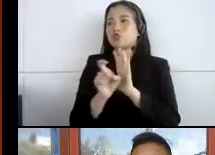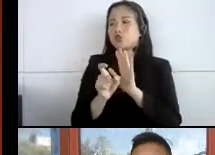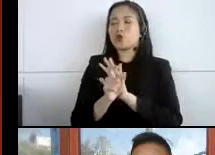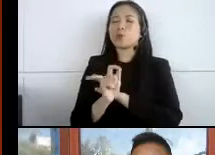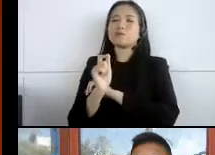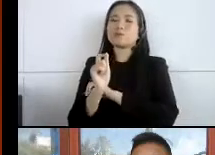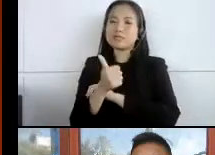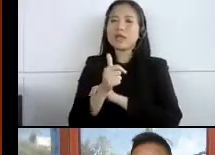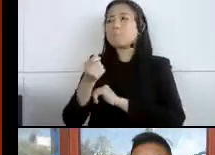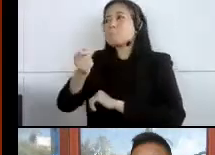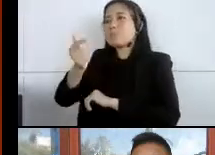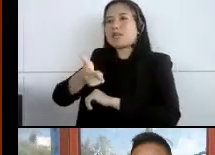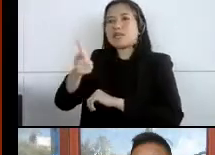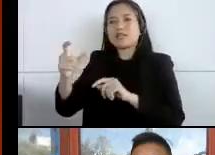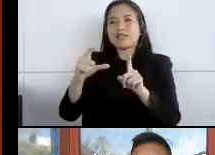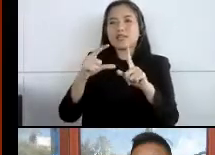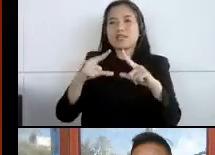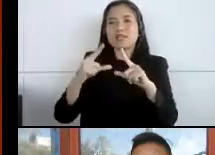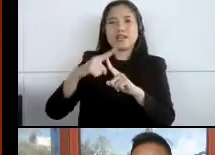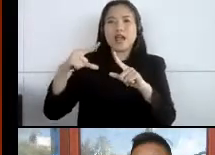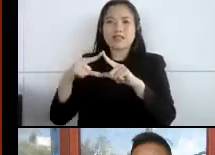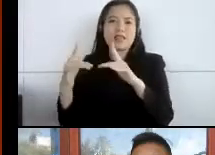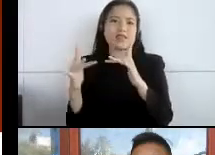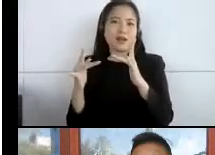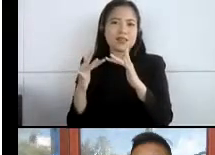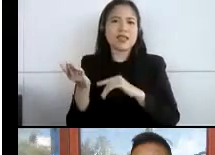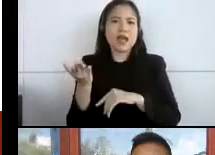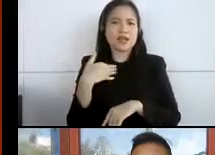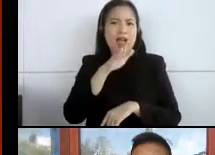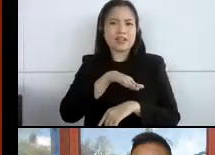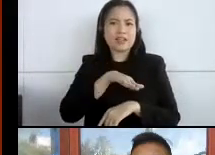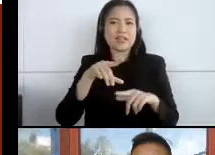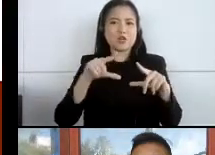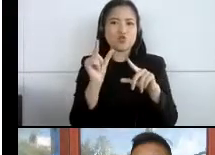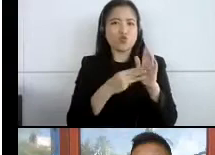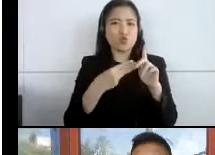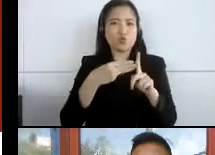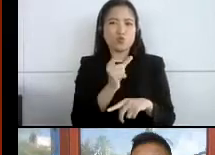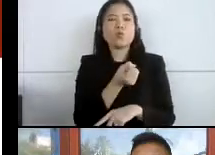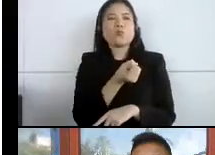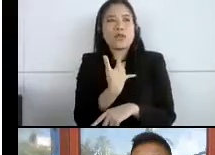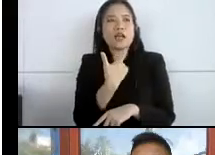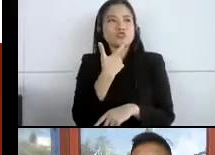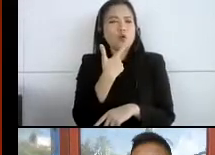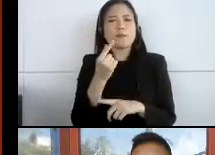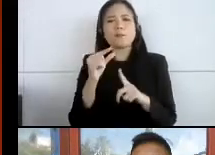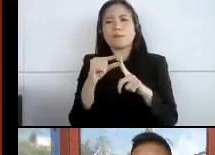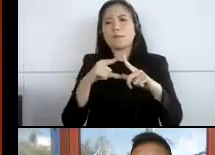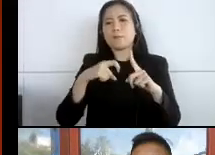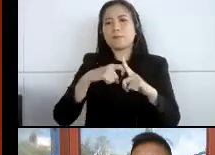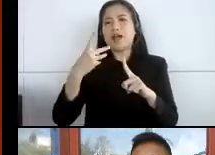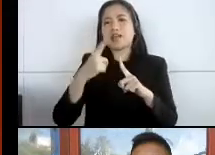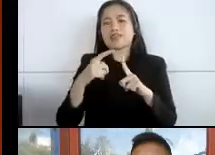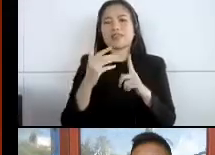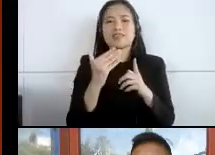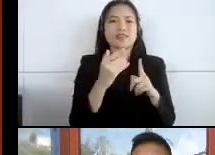internet. Tadi itu juga disampaikan oleh adik kita, adik Umbu dari Sumba, tadi sempat menyinggung soal paket data. Nah,